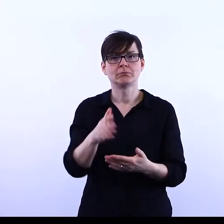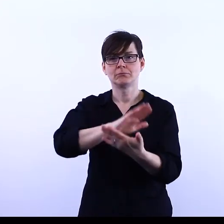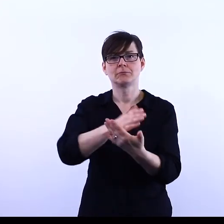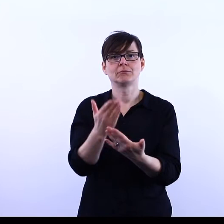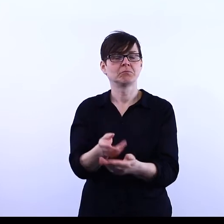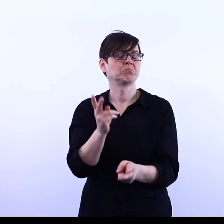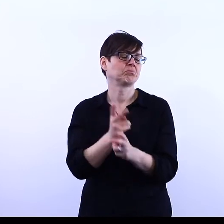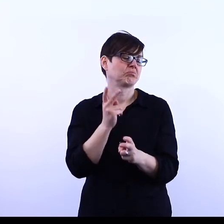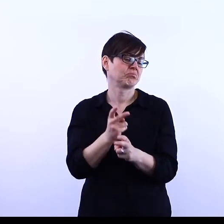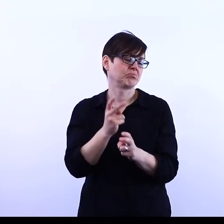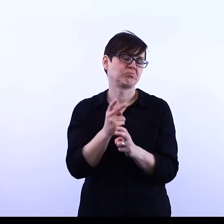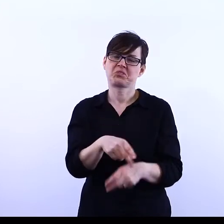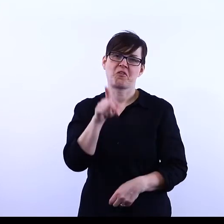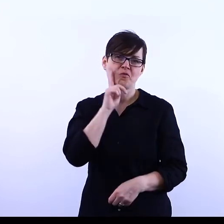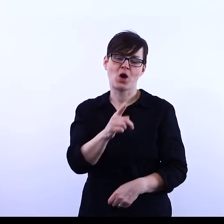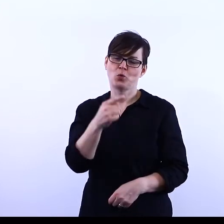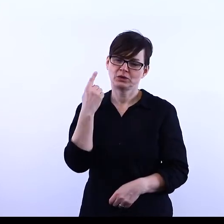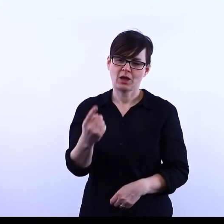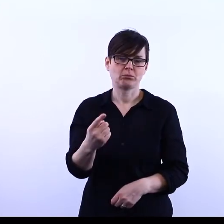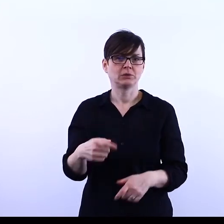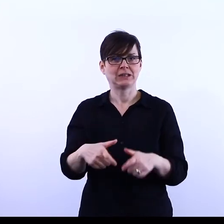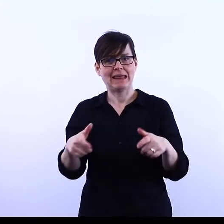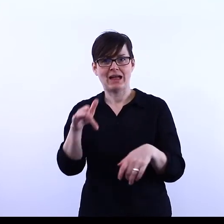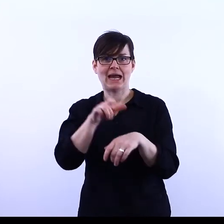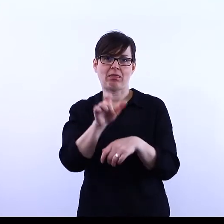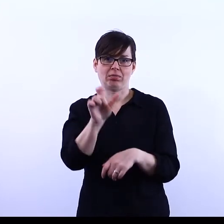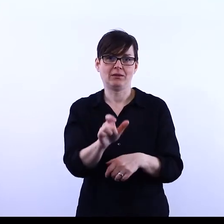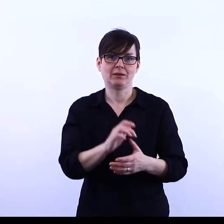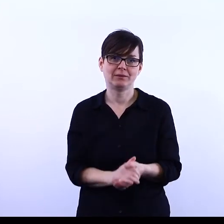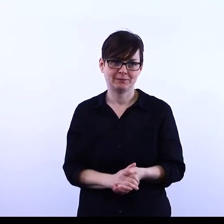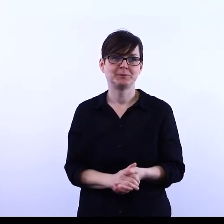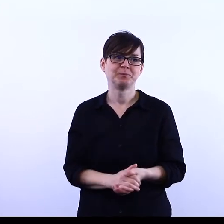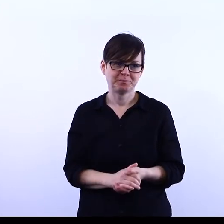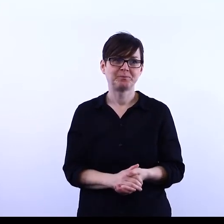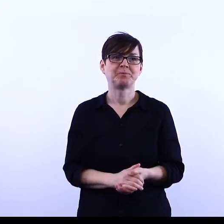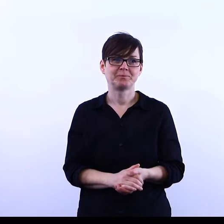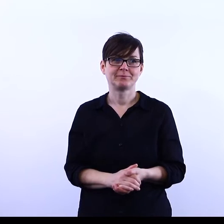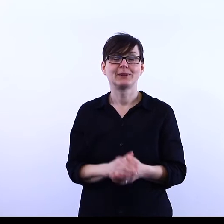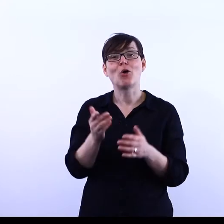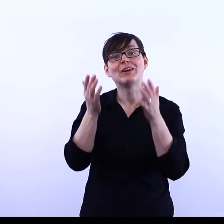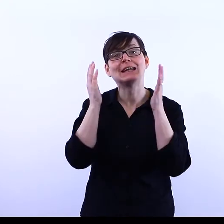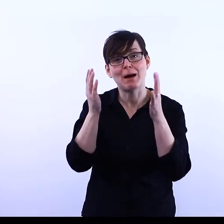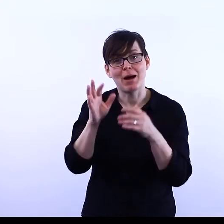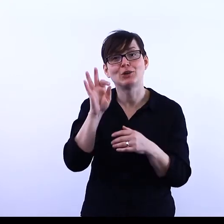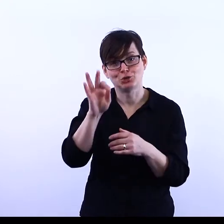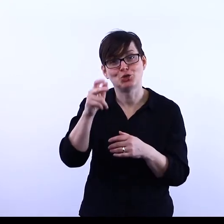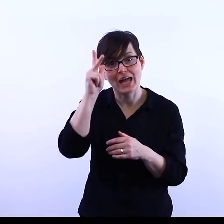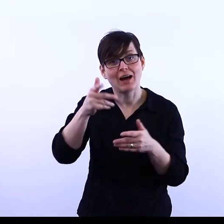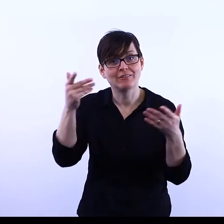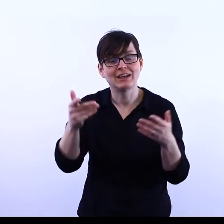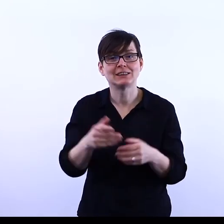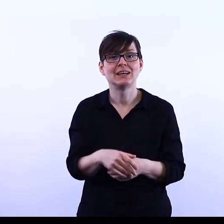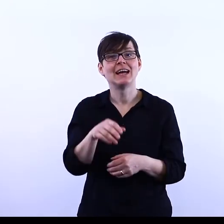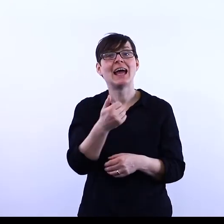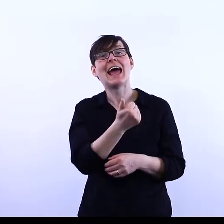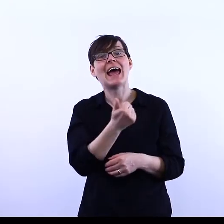ganz hartnäckig, in sie ist Kindergärtnerin und meine Herren, ganz besonders dramatisch für sie vielleicht, er ist hübsch